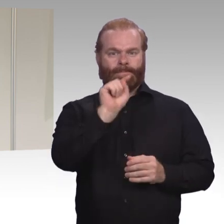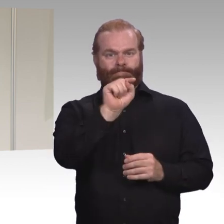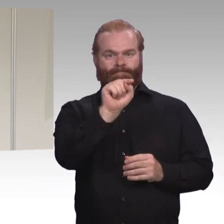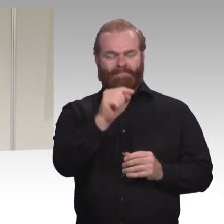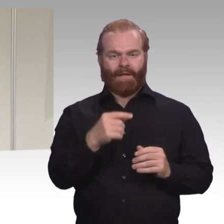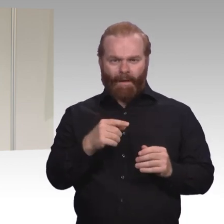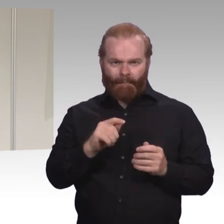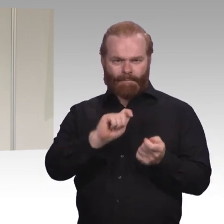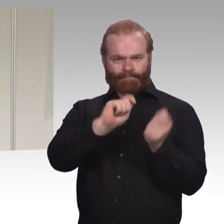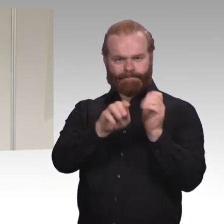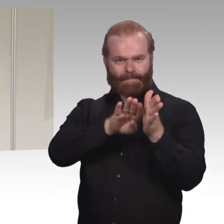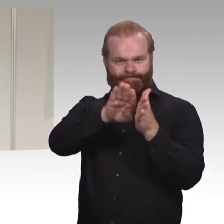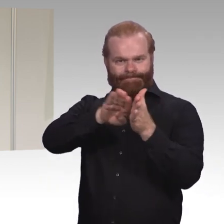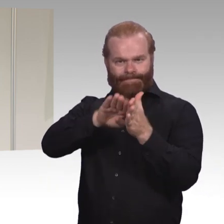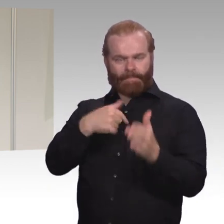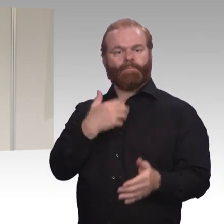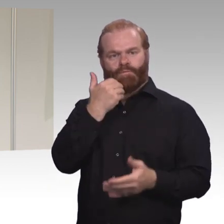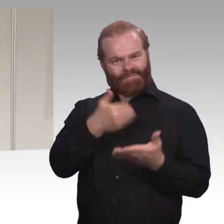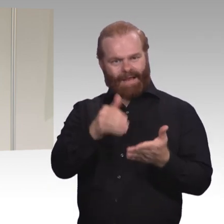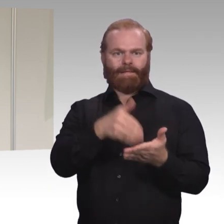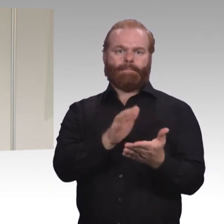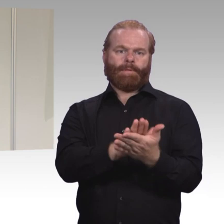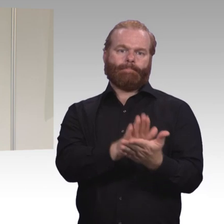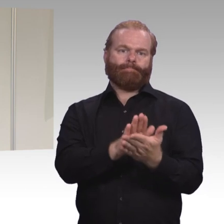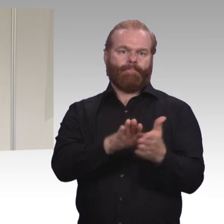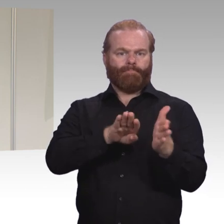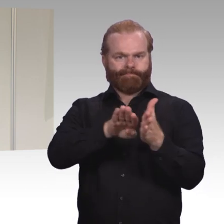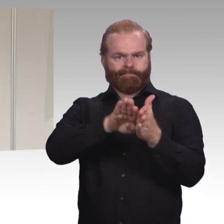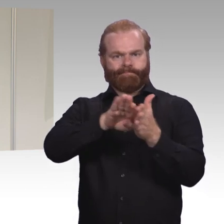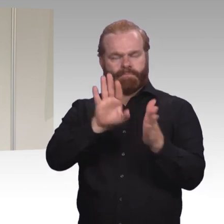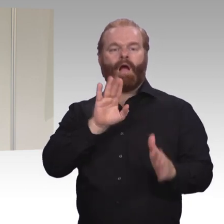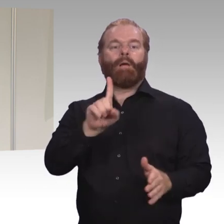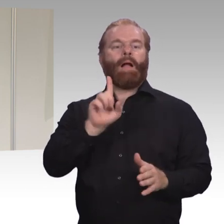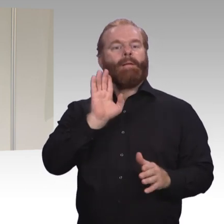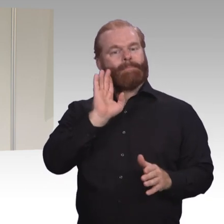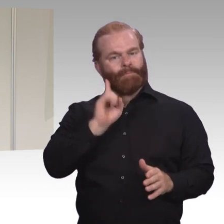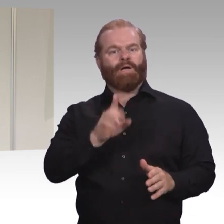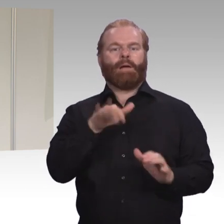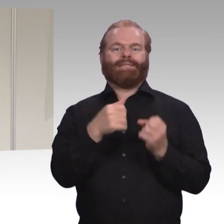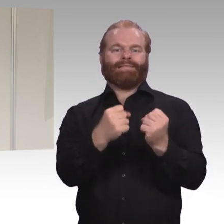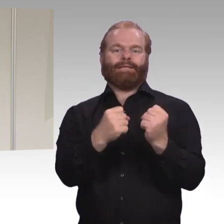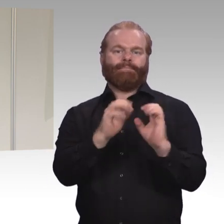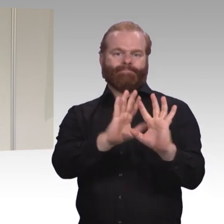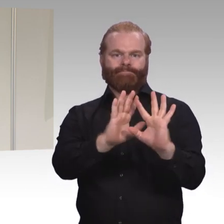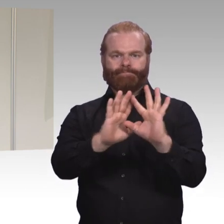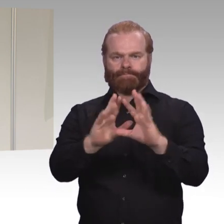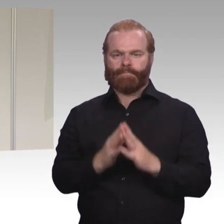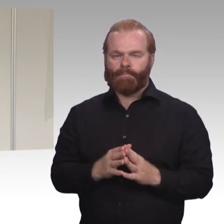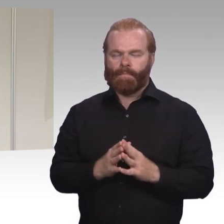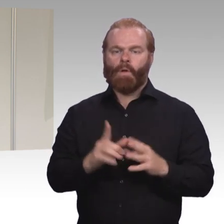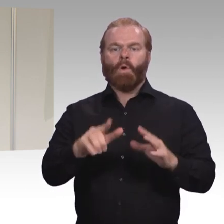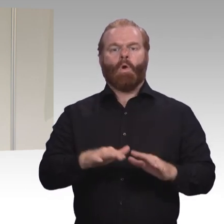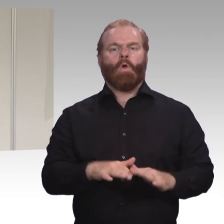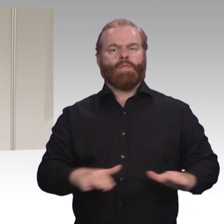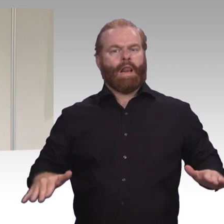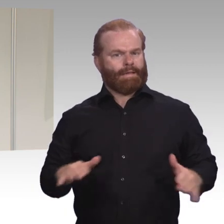Grundlagen dafür liegen auf dem Tisch, das Weißbuch der Bundesregierung, darauf aufbauend die Konzeption der